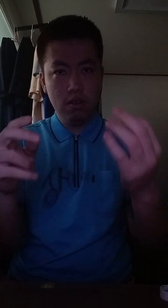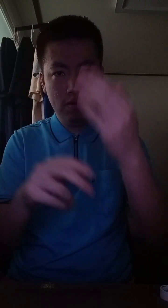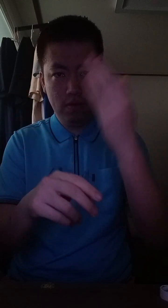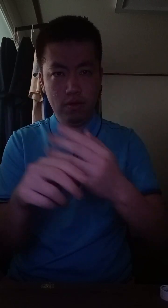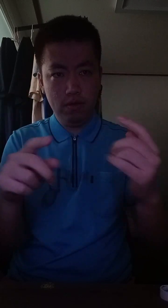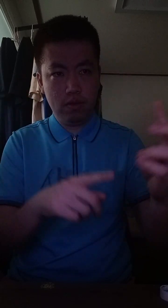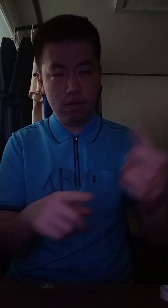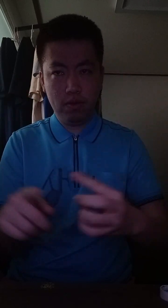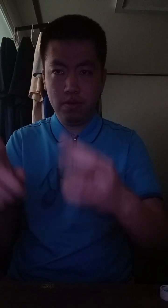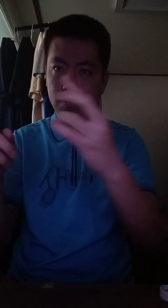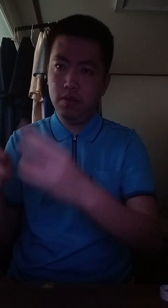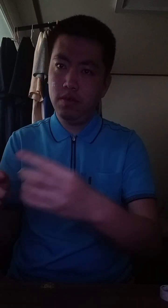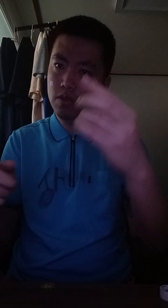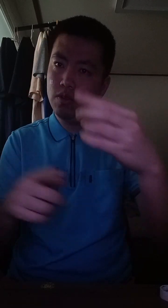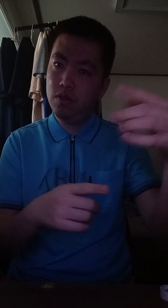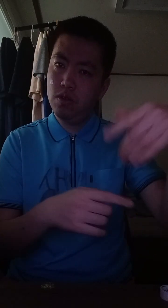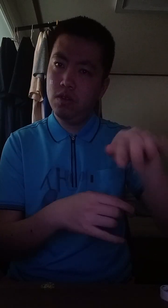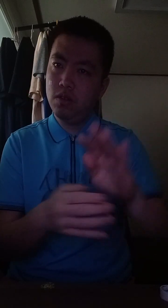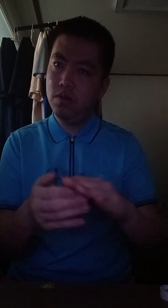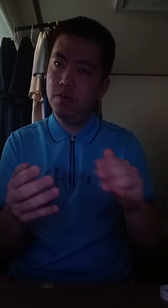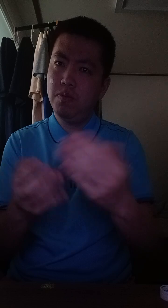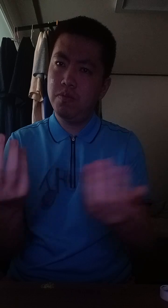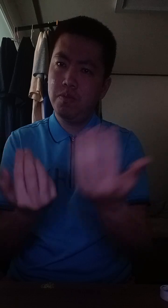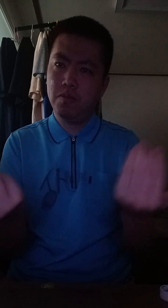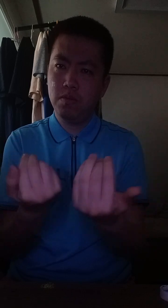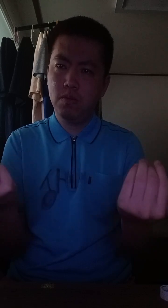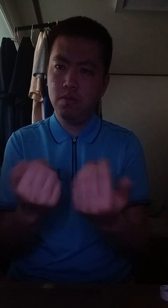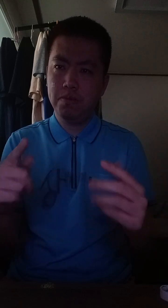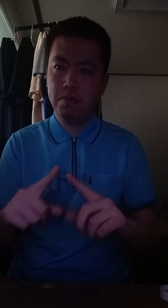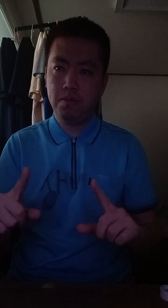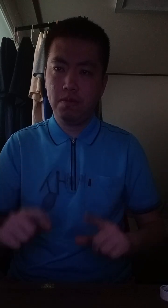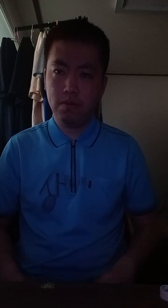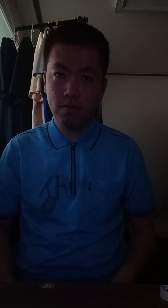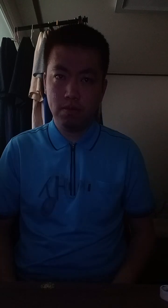파손됐고 탑승객들은 영문도 모른 채 불안에 떨었던 것으로 드러났습니다.